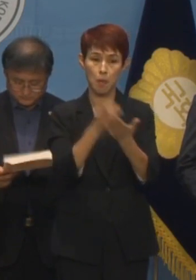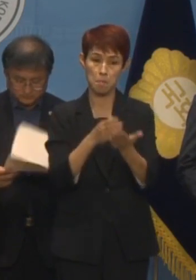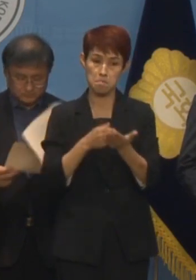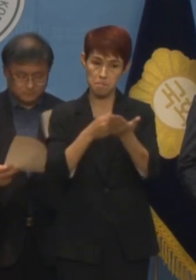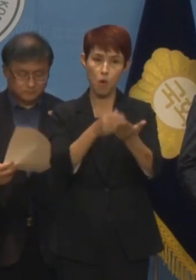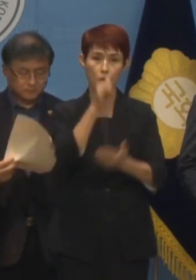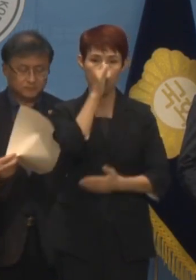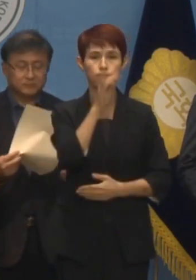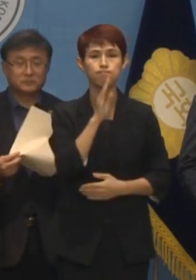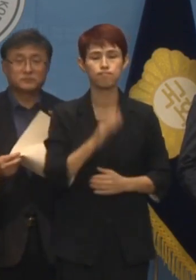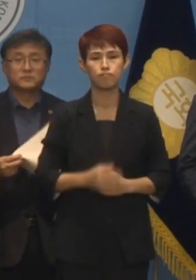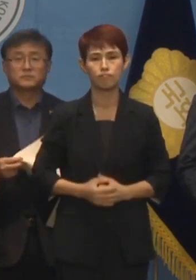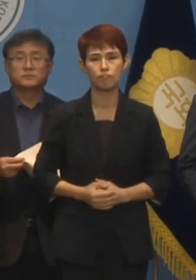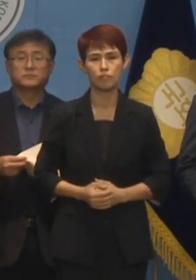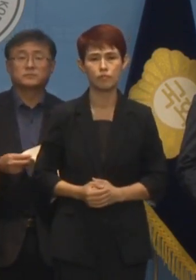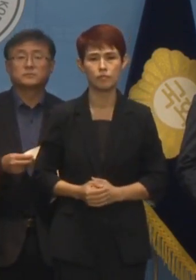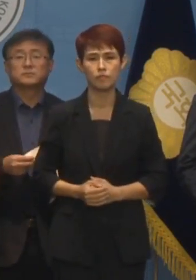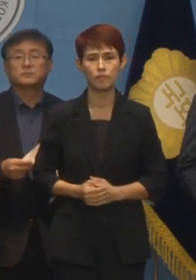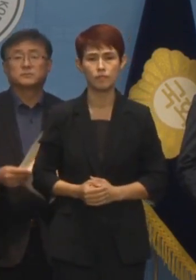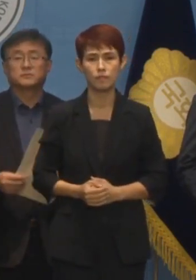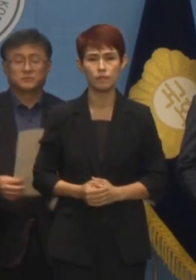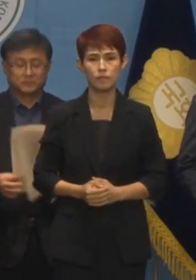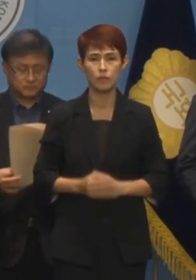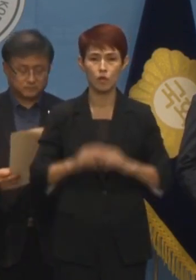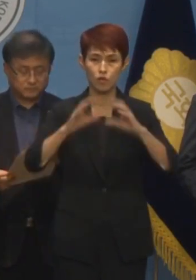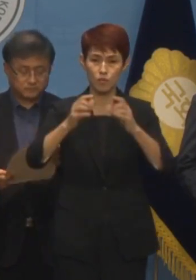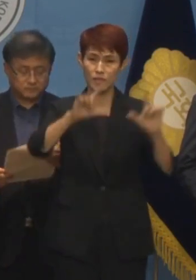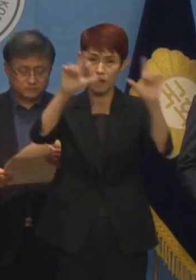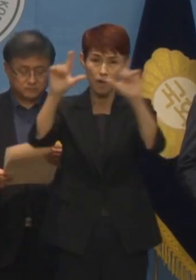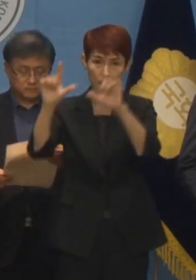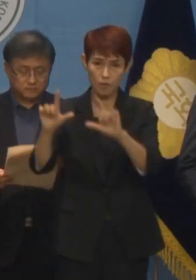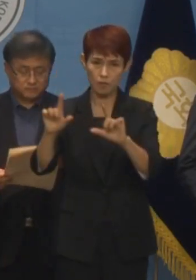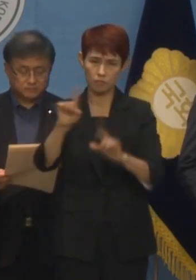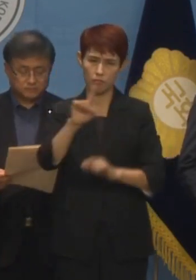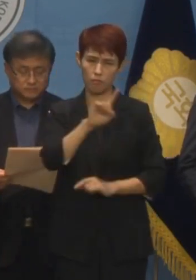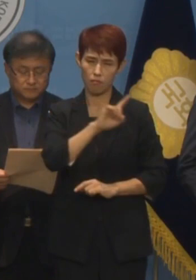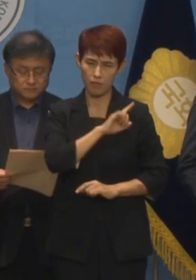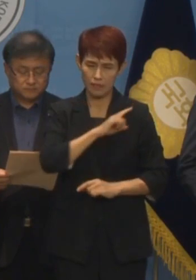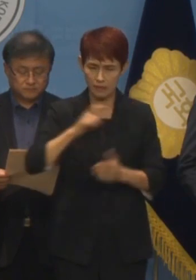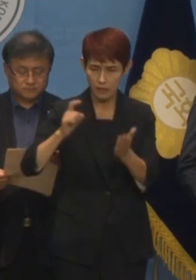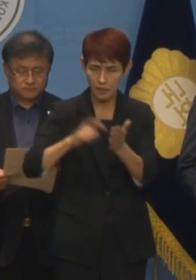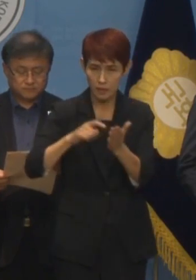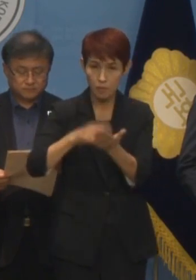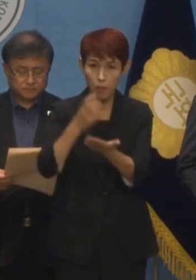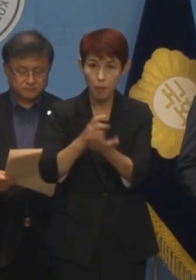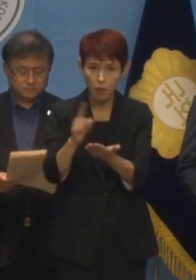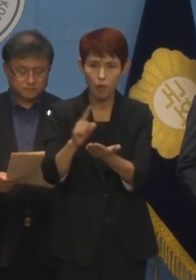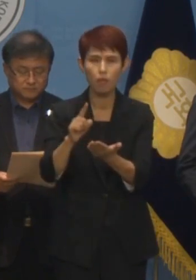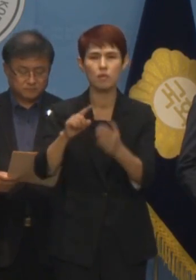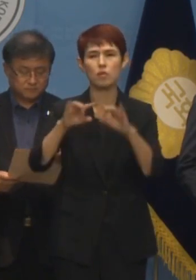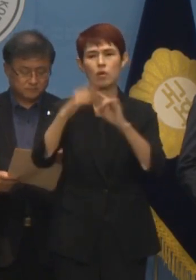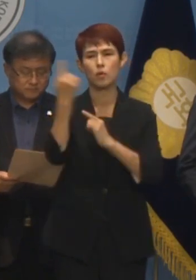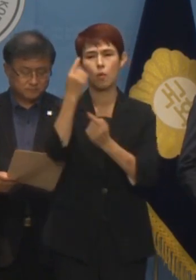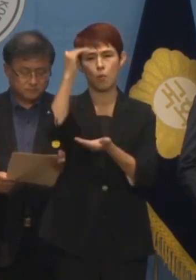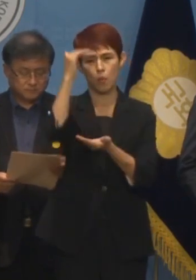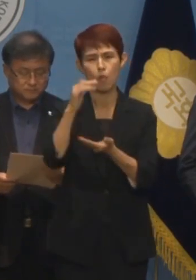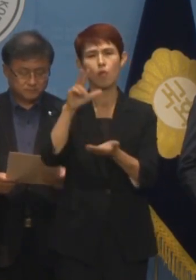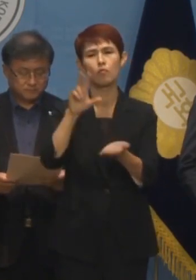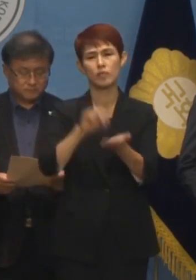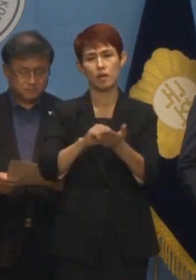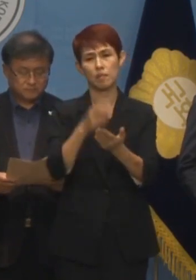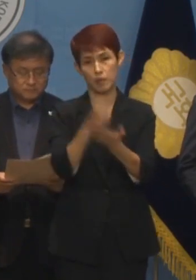발의한 것으로 알고 있습니다. 현재 국민의 삶에 가장 시급한 법이 이런 법들이 아니고